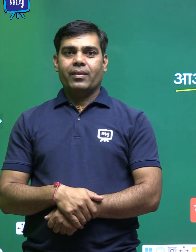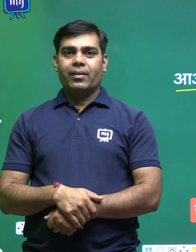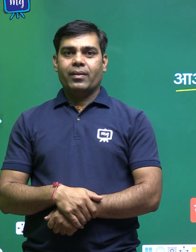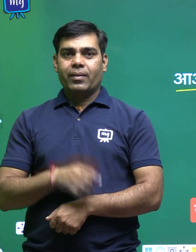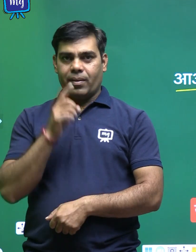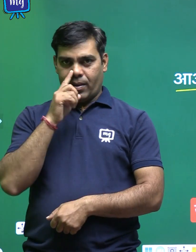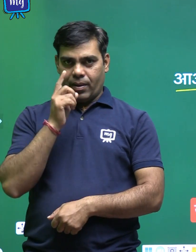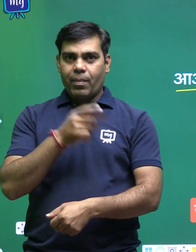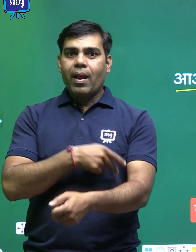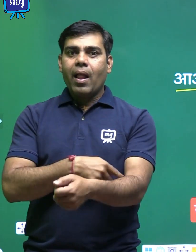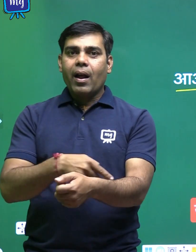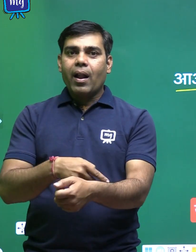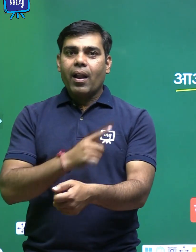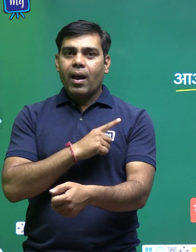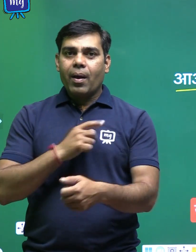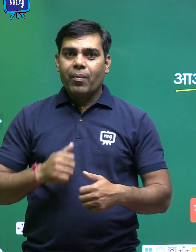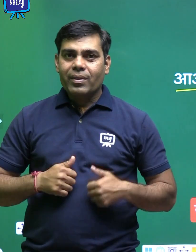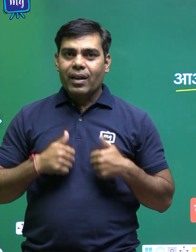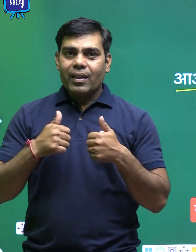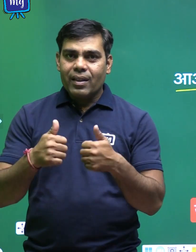पन्ना का त्याग।